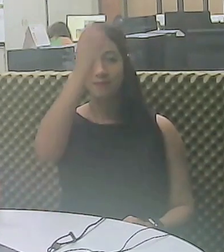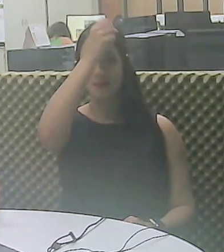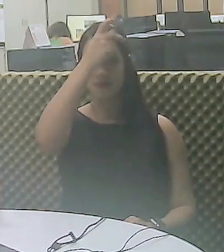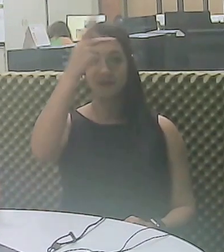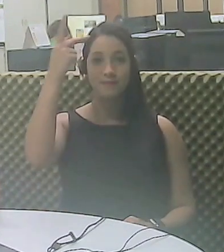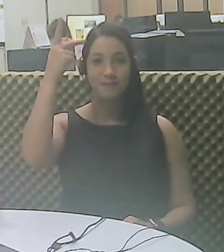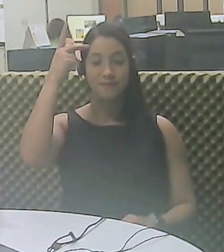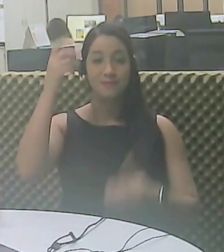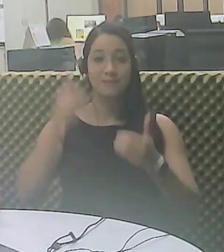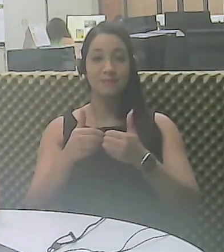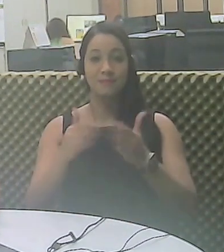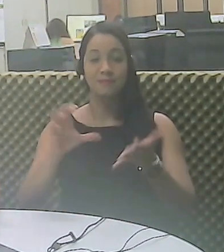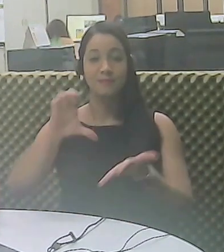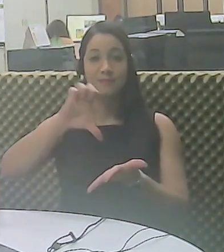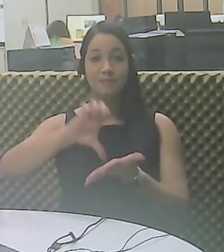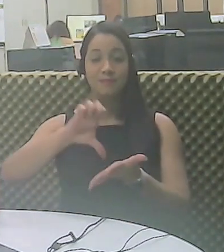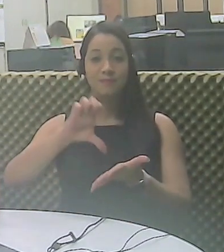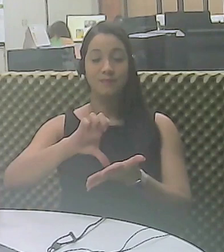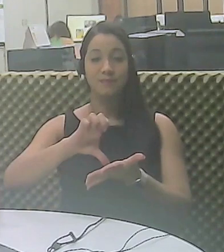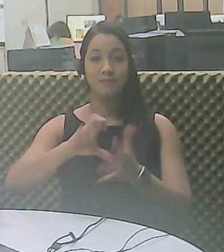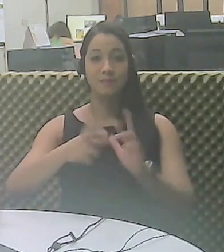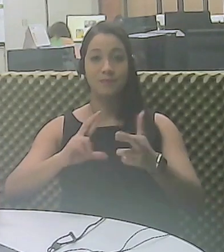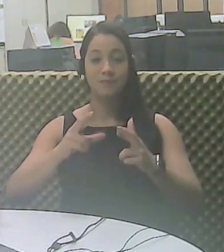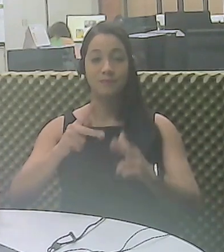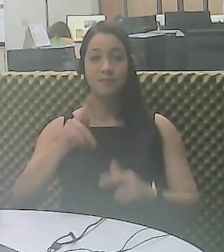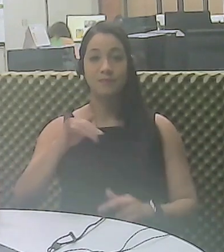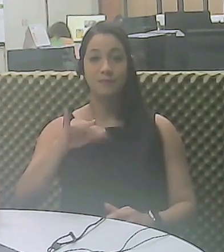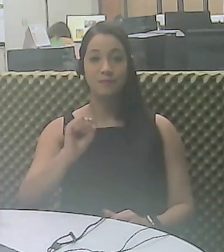Prefeitura inaugura ecoponto do bairro Pequis.